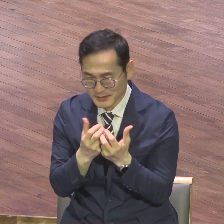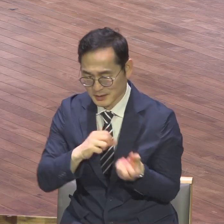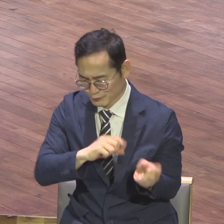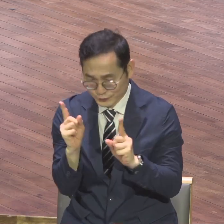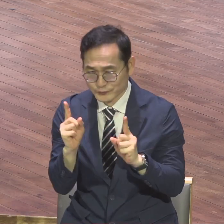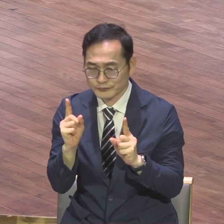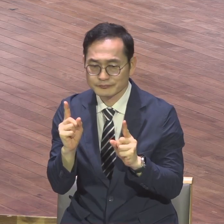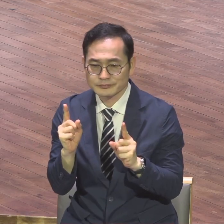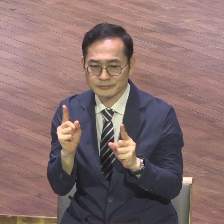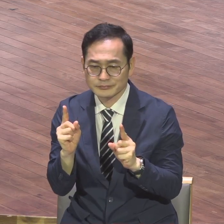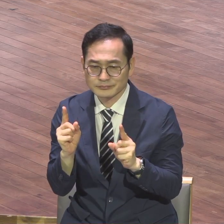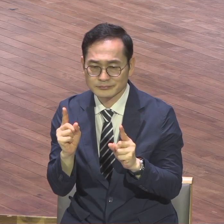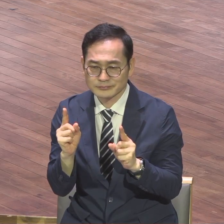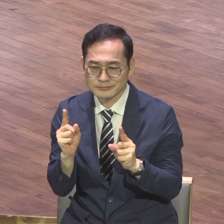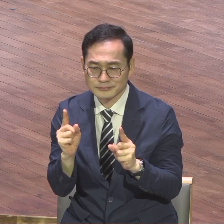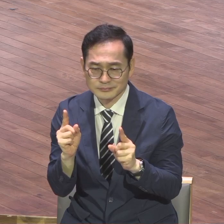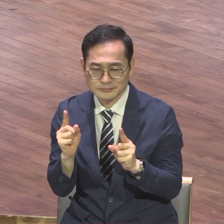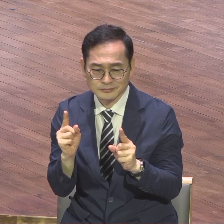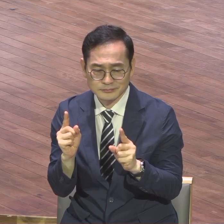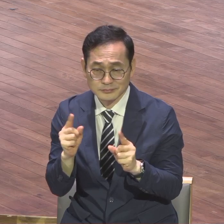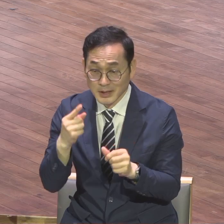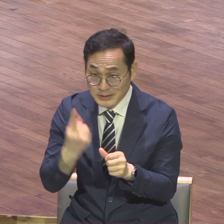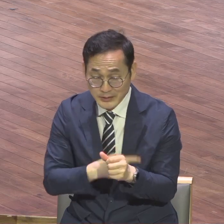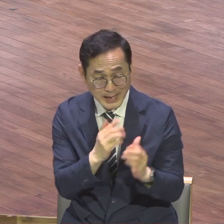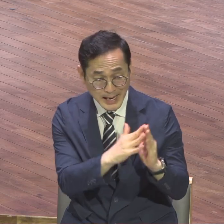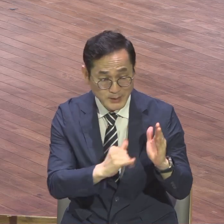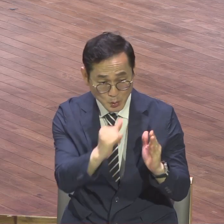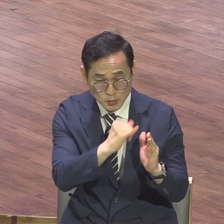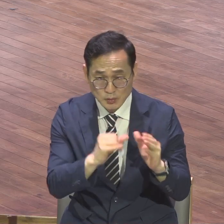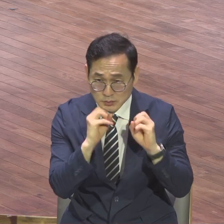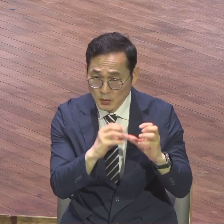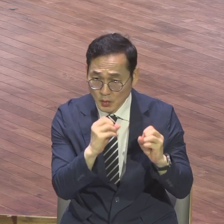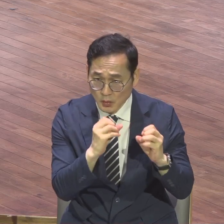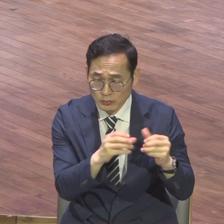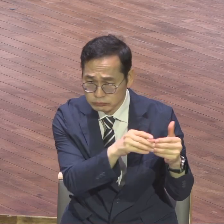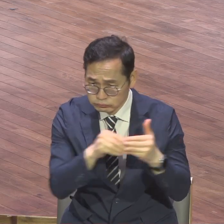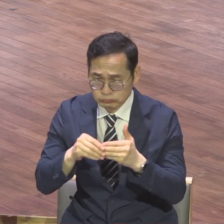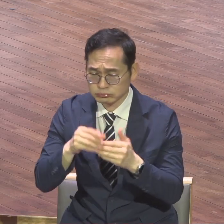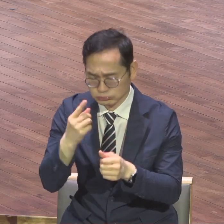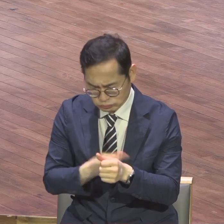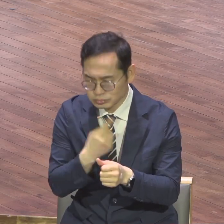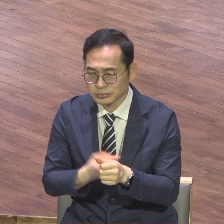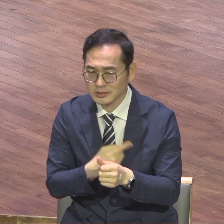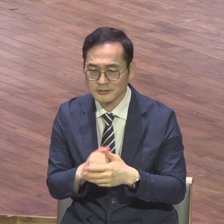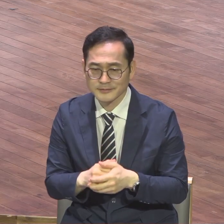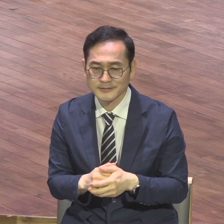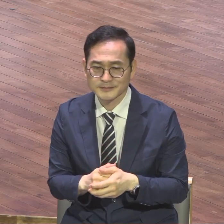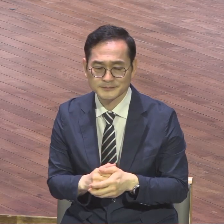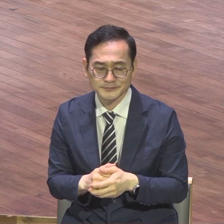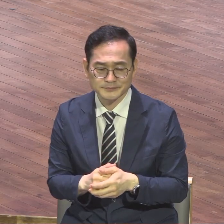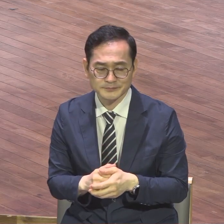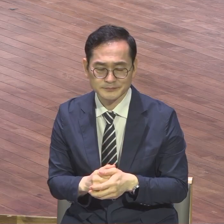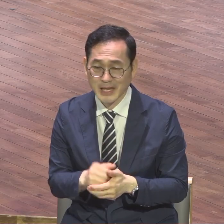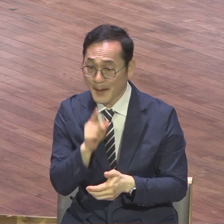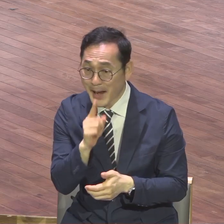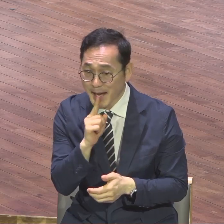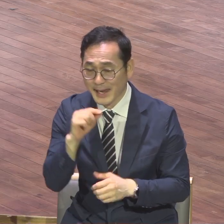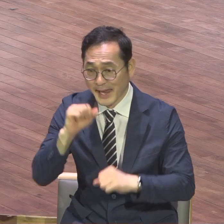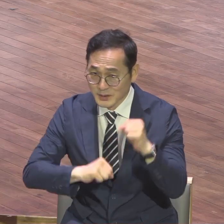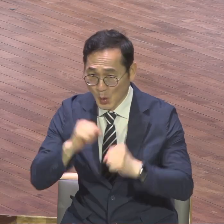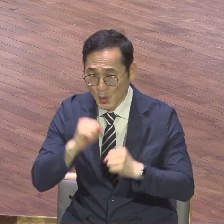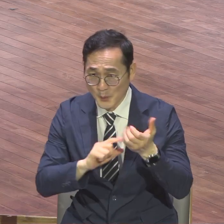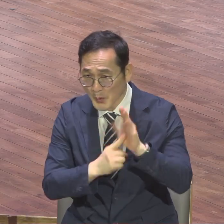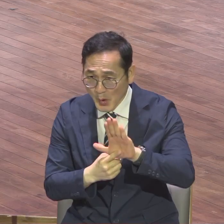일어나요. 그러면 가족은 구원받게 돼 있어요. 내 신명의 부흥이 일어나면 막 말이, 표현이,